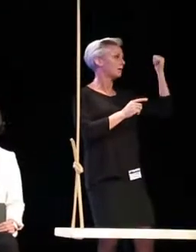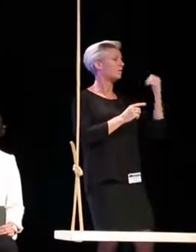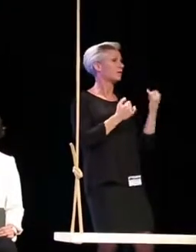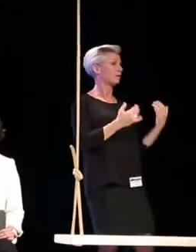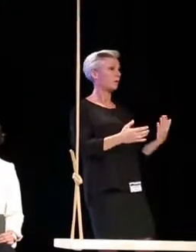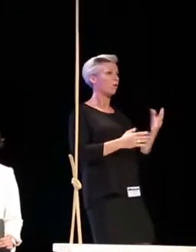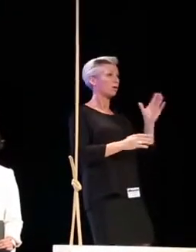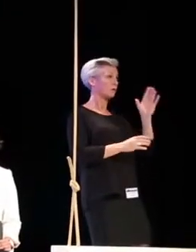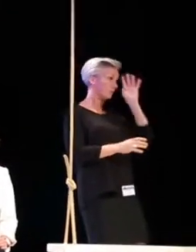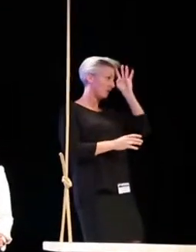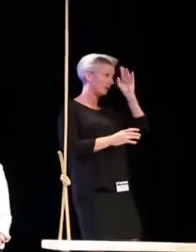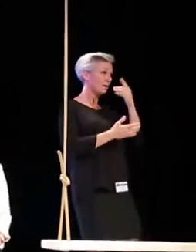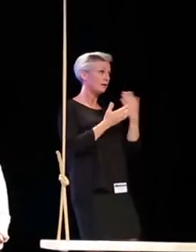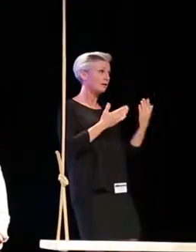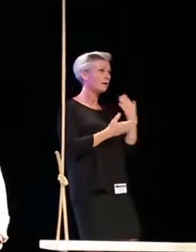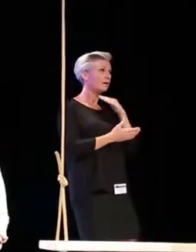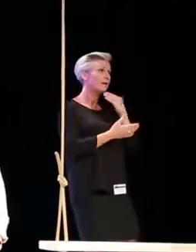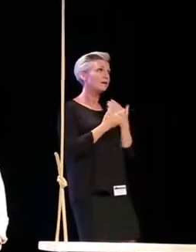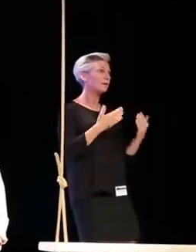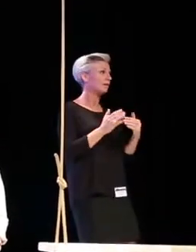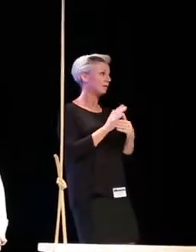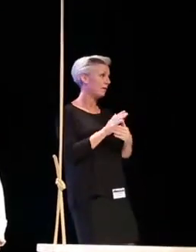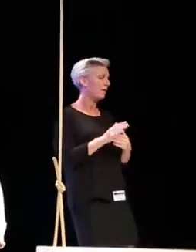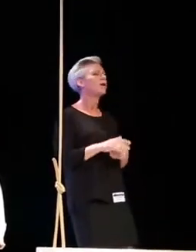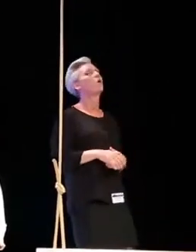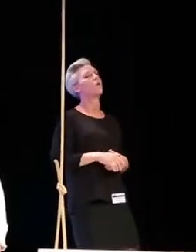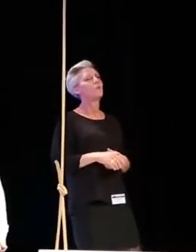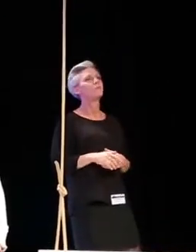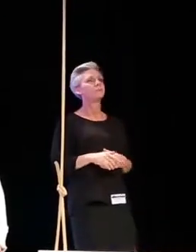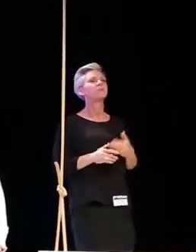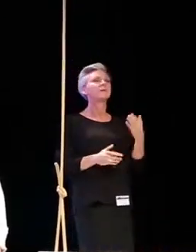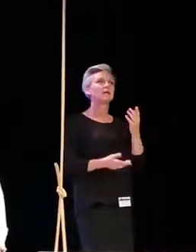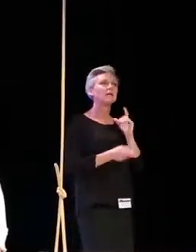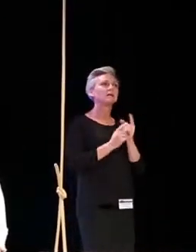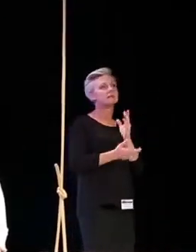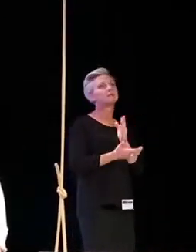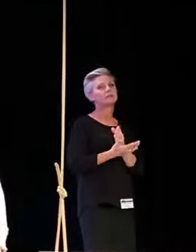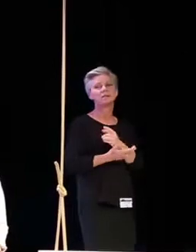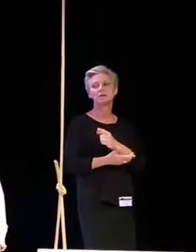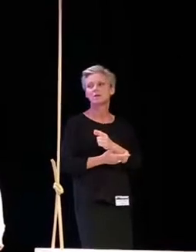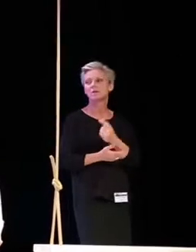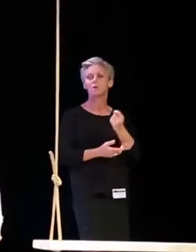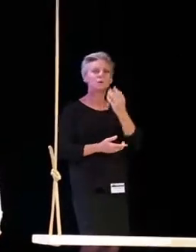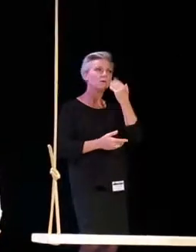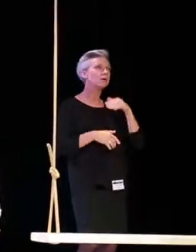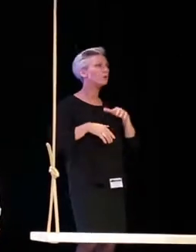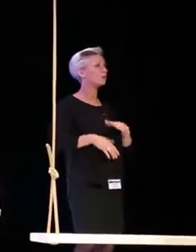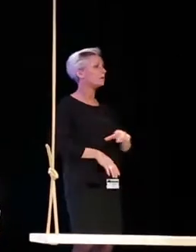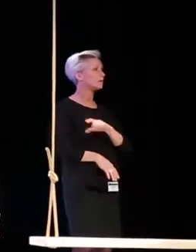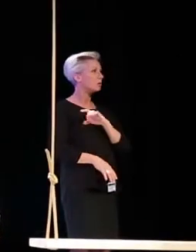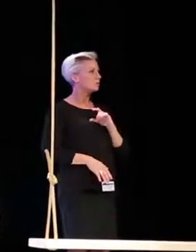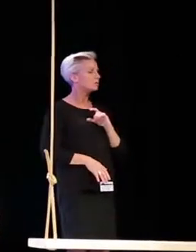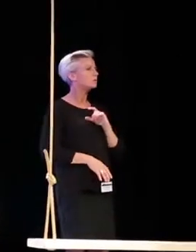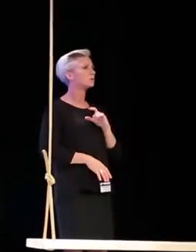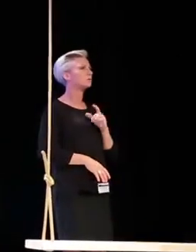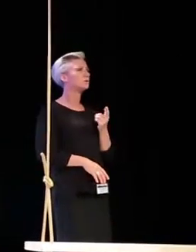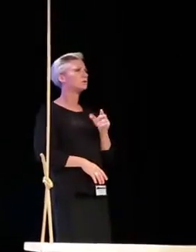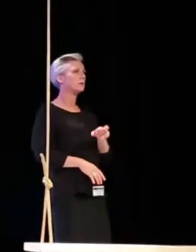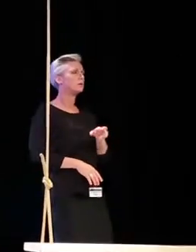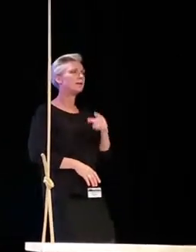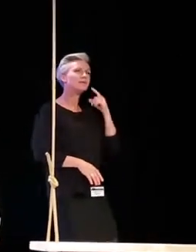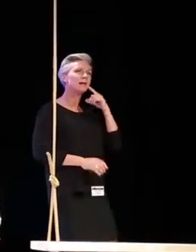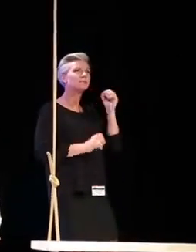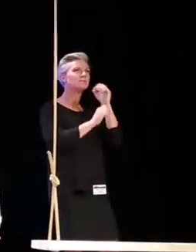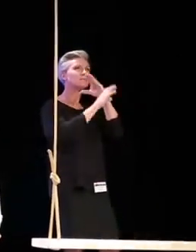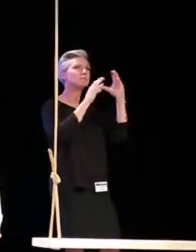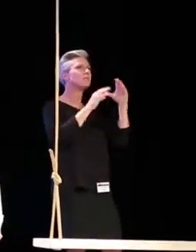Men så kan det vara, definitivt. Men kom ihåg också att någonting som kan överraska oss, det är ju Tänk om vi har Sverige